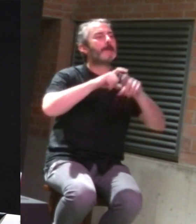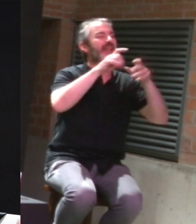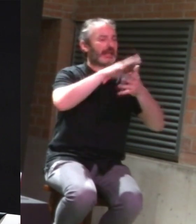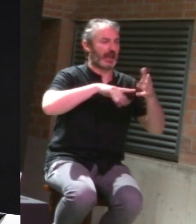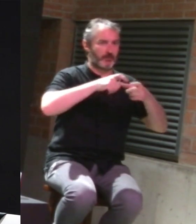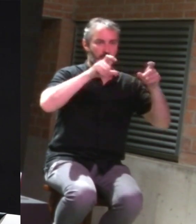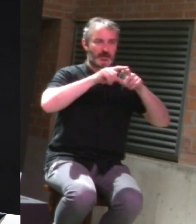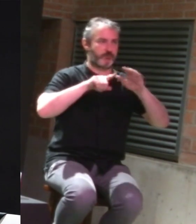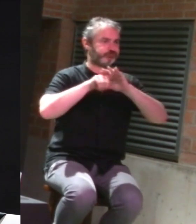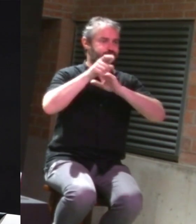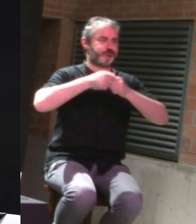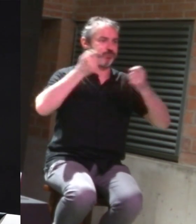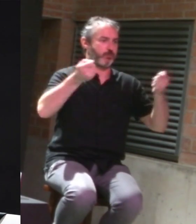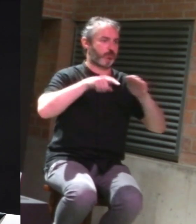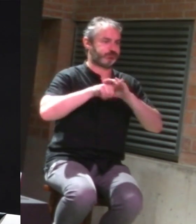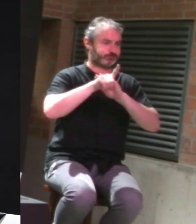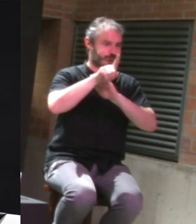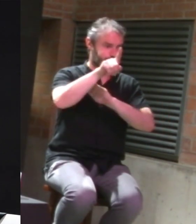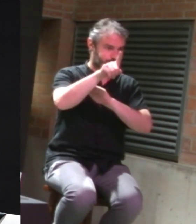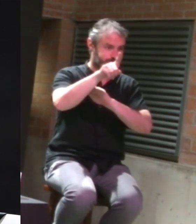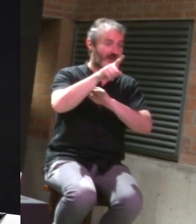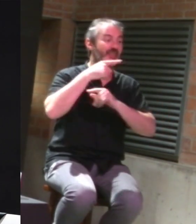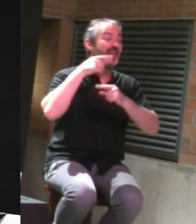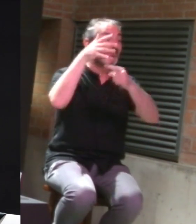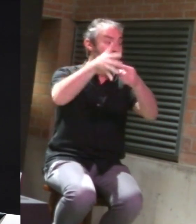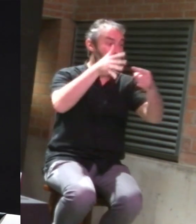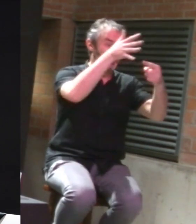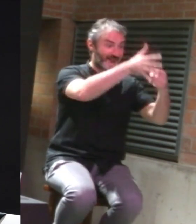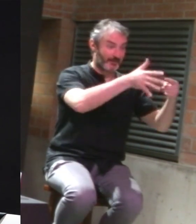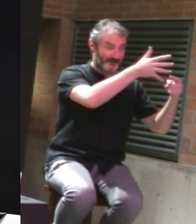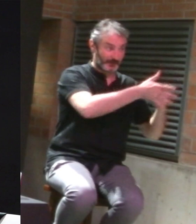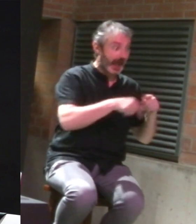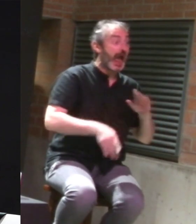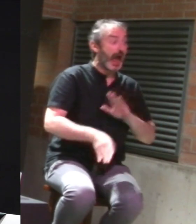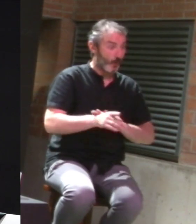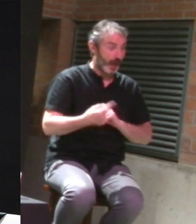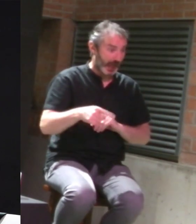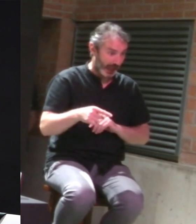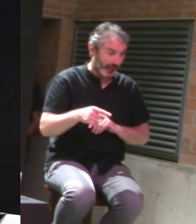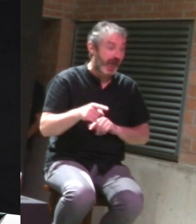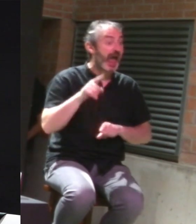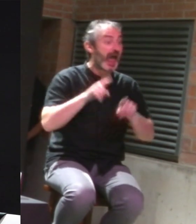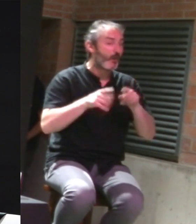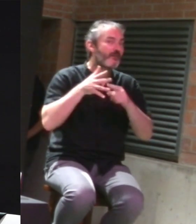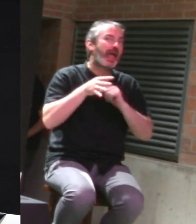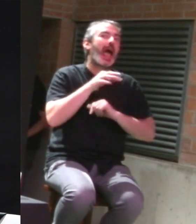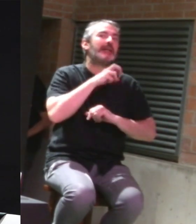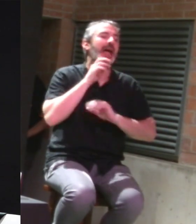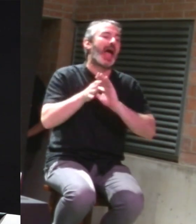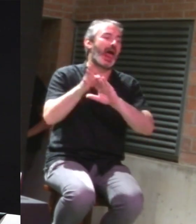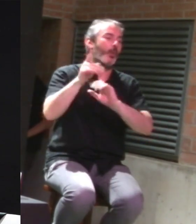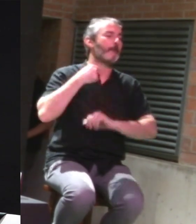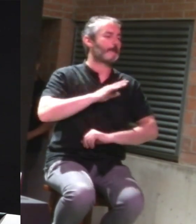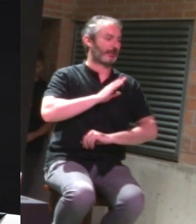que pot arribar a construir totes aquestes fàbriques que encara tenim ara, que per sort algunes les podem conservar com